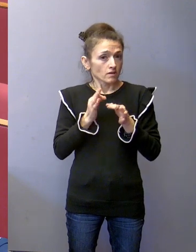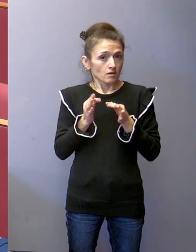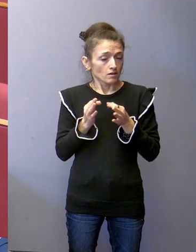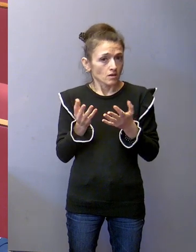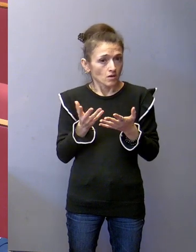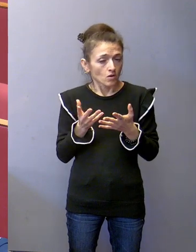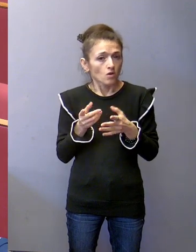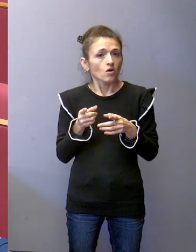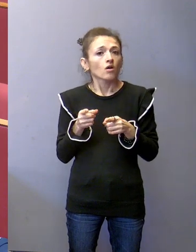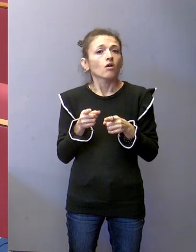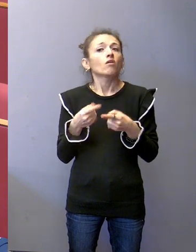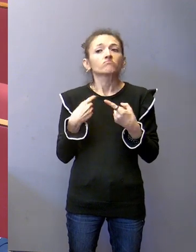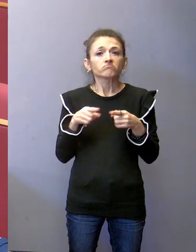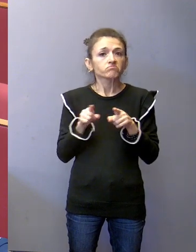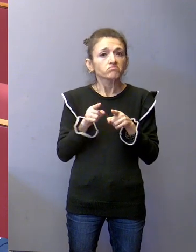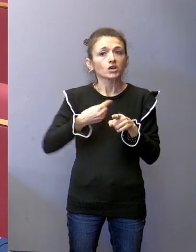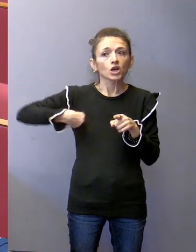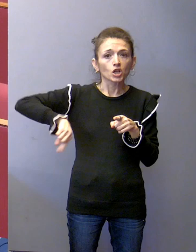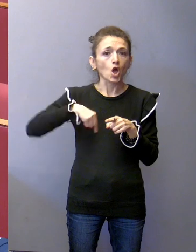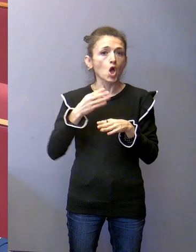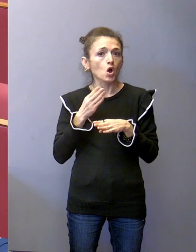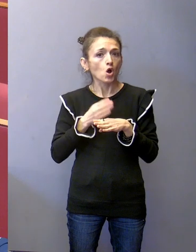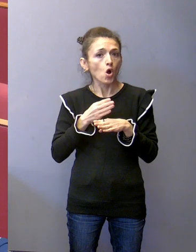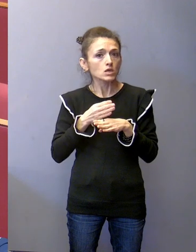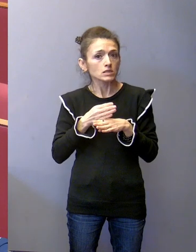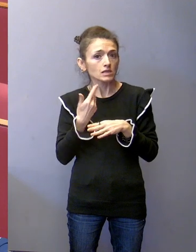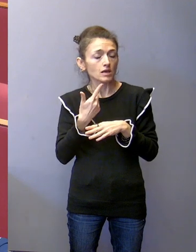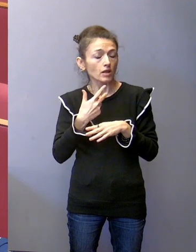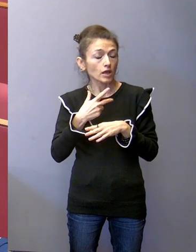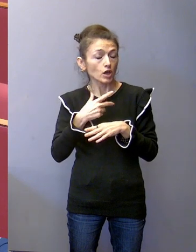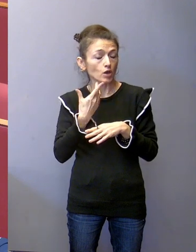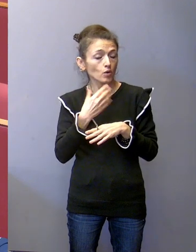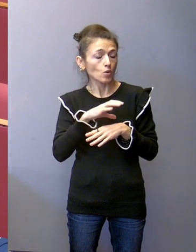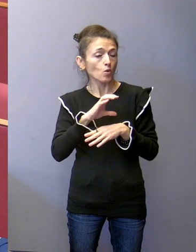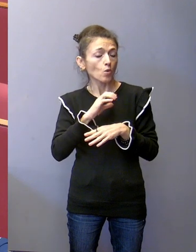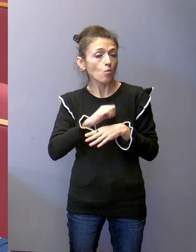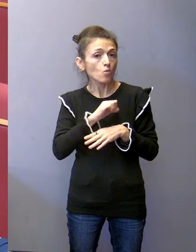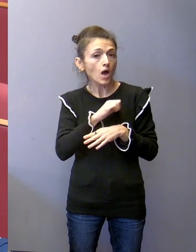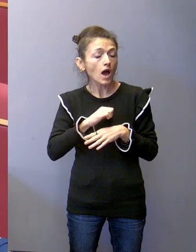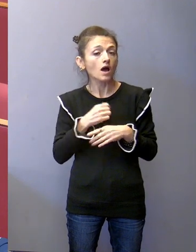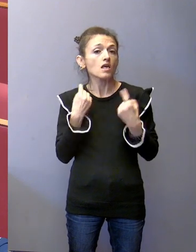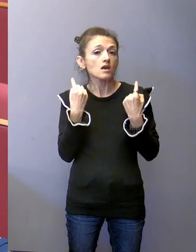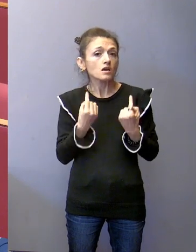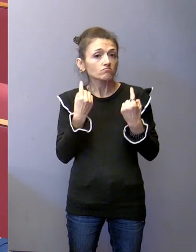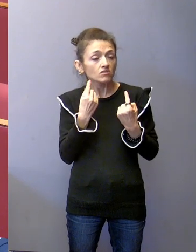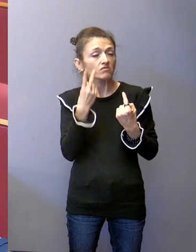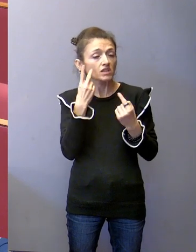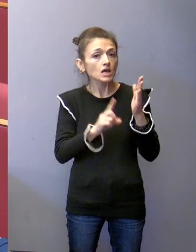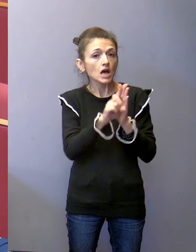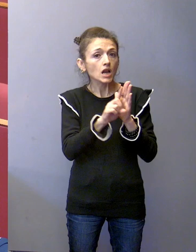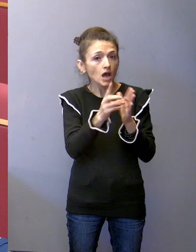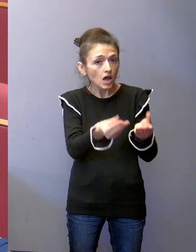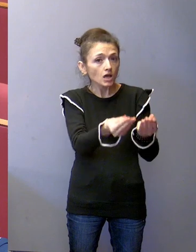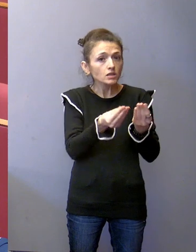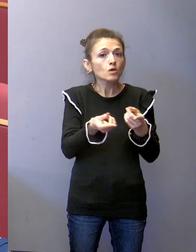come consiglieri comunali aspettiamo di avere un rendering e una commissione Specifica e mi auguro che